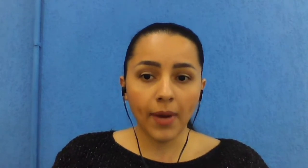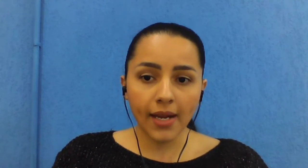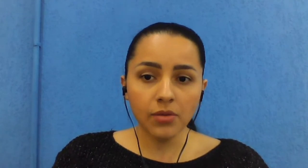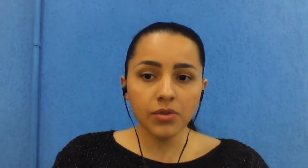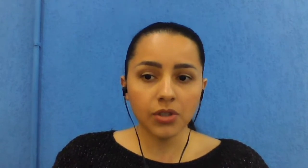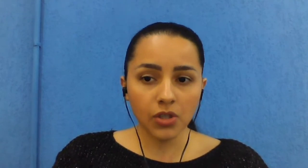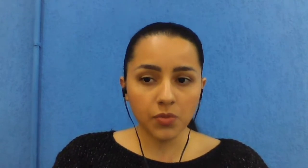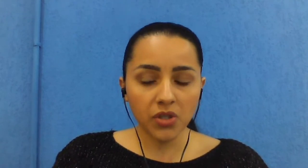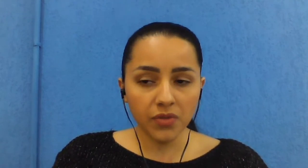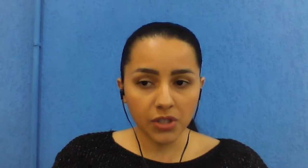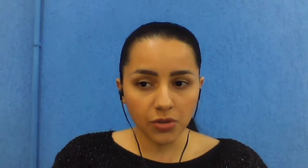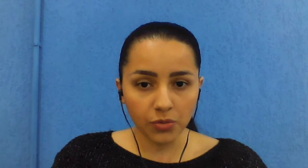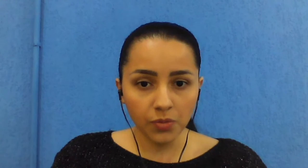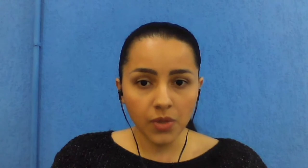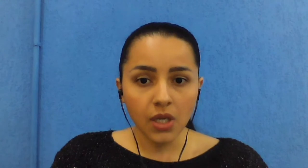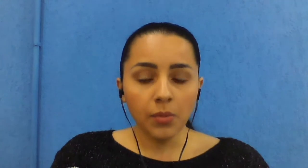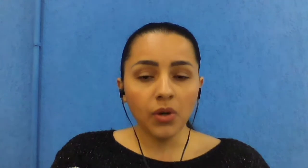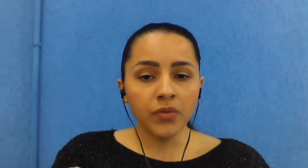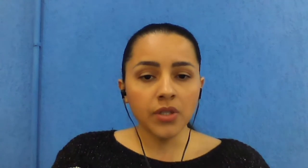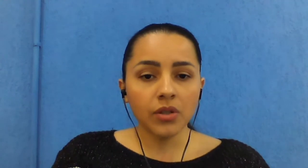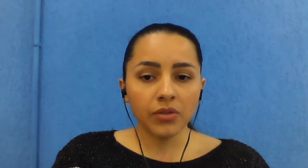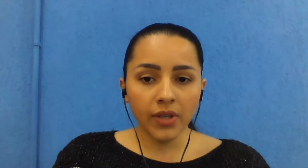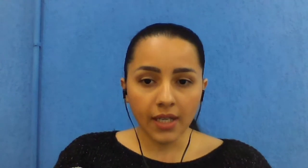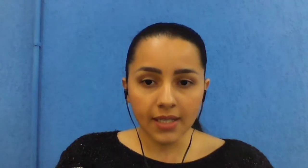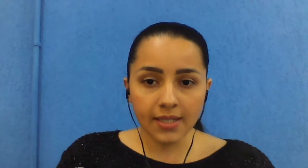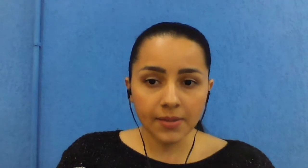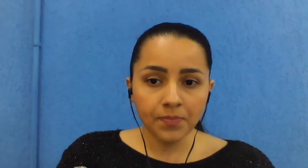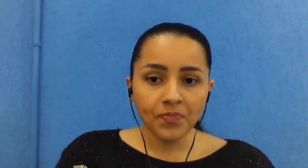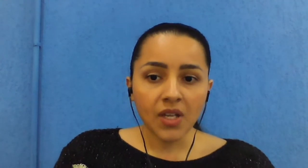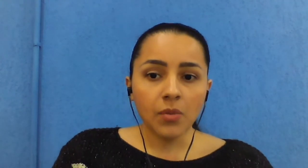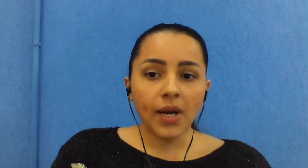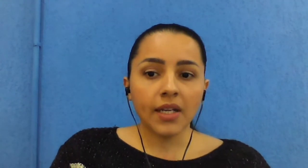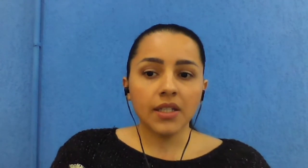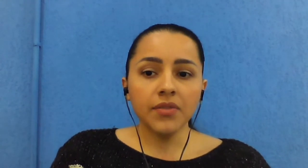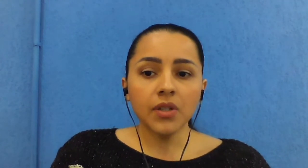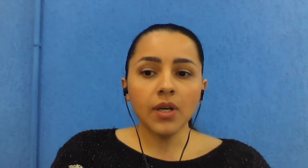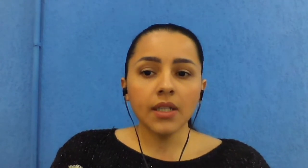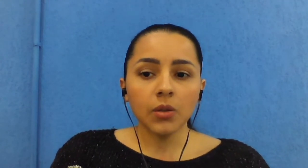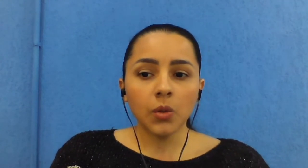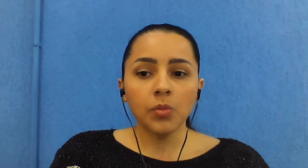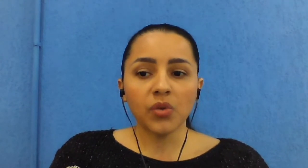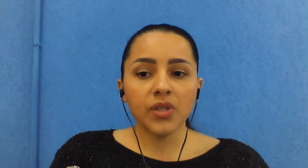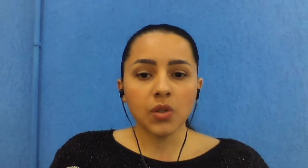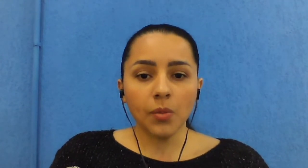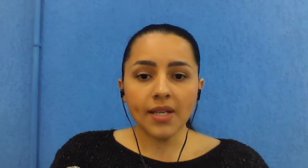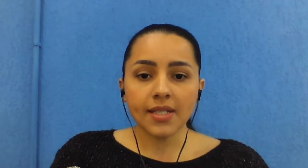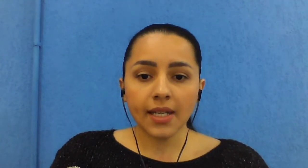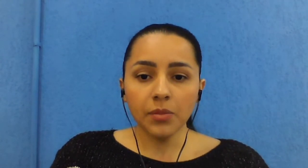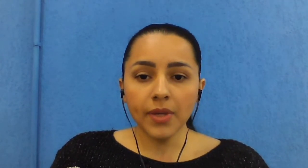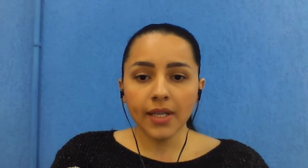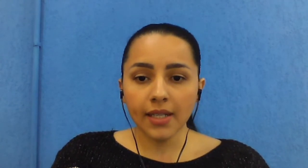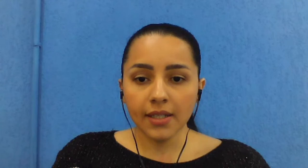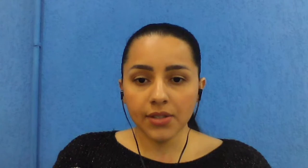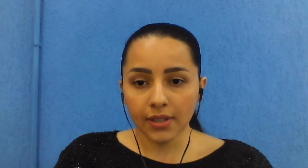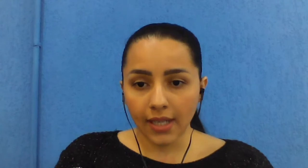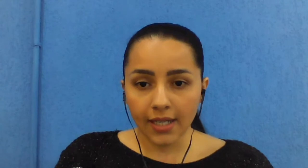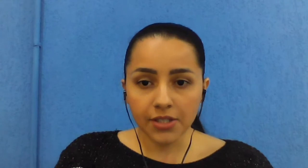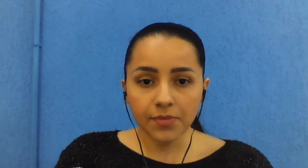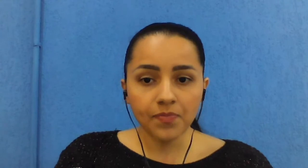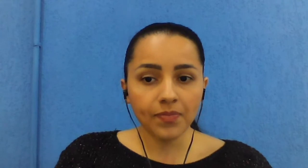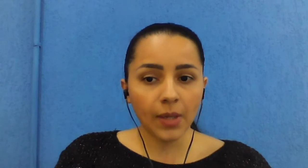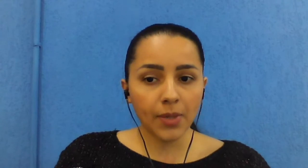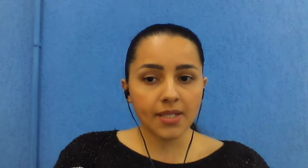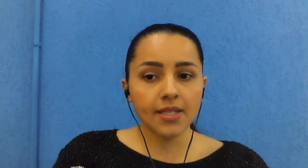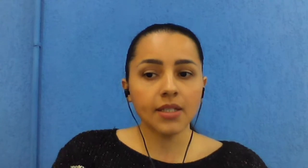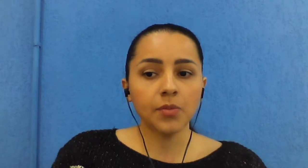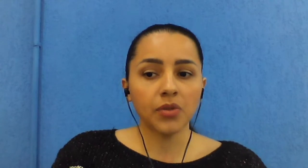de maio de 2021, por videoconferência, o magnífico reitor, professor Marcelo Pereira de